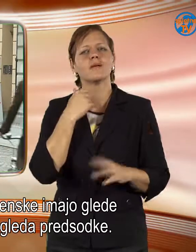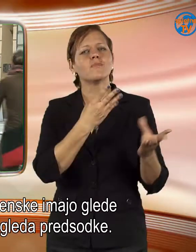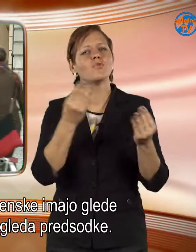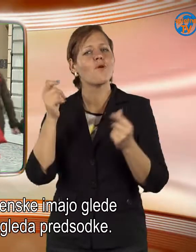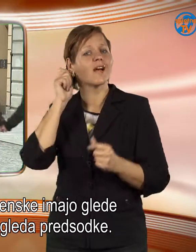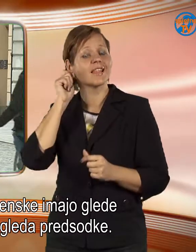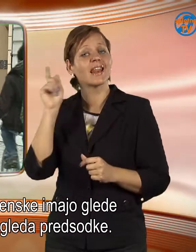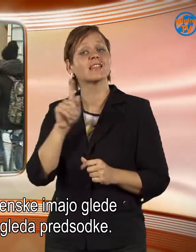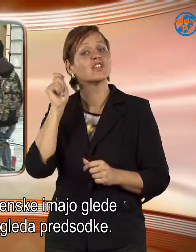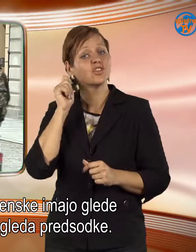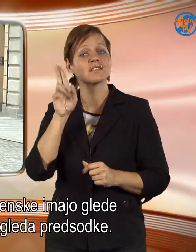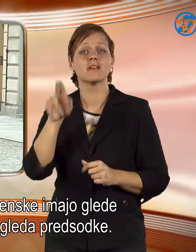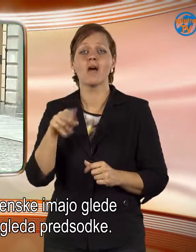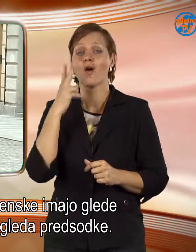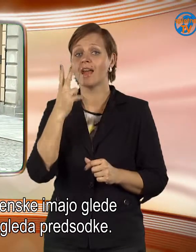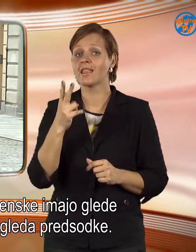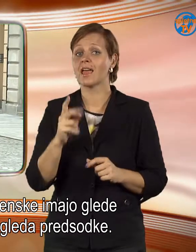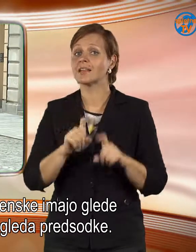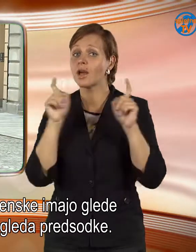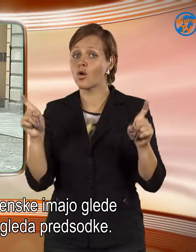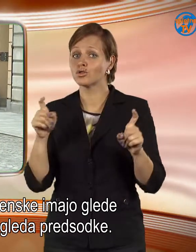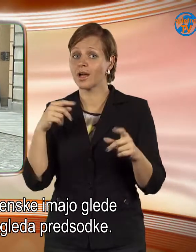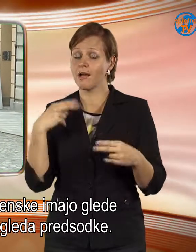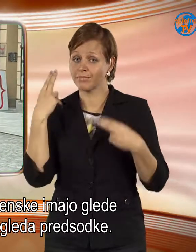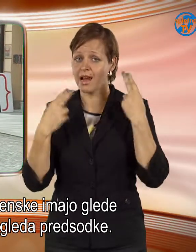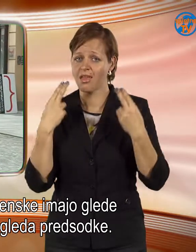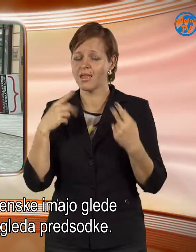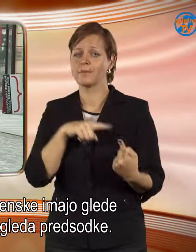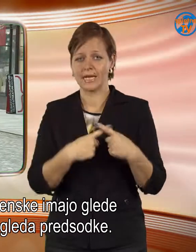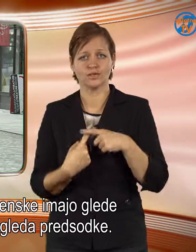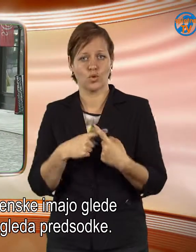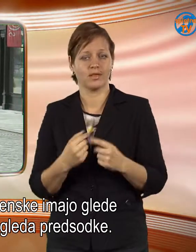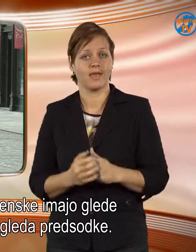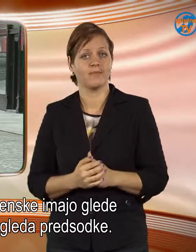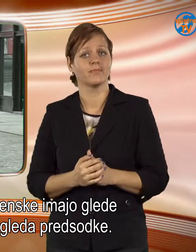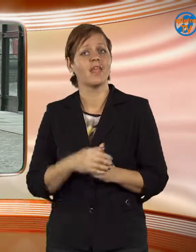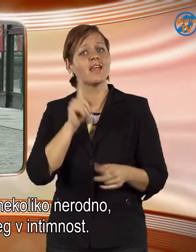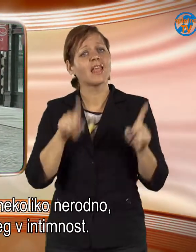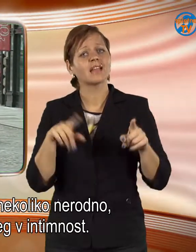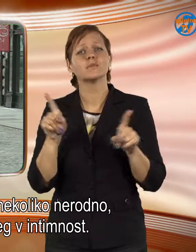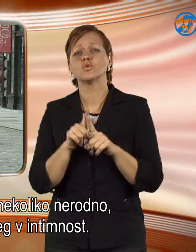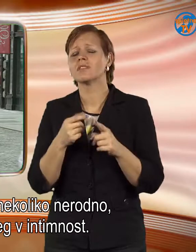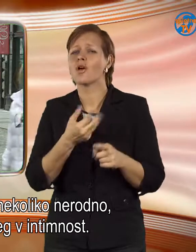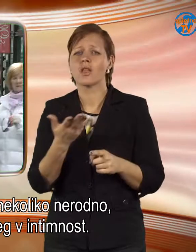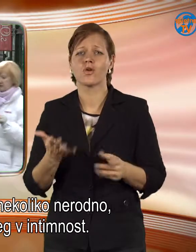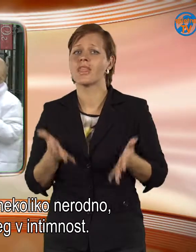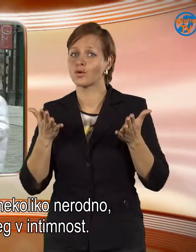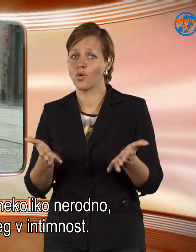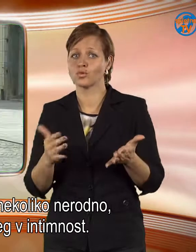Mnoga dekleta in ženske imajo glede ginekološkega pregleda predsodke. Nekaterim je tudi nekoliko nerodno, saj